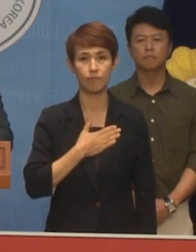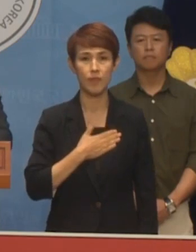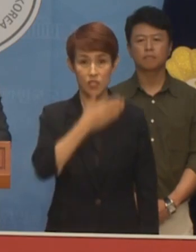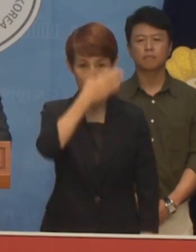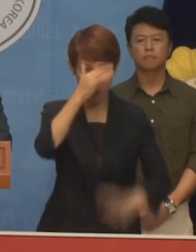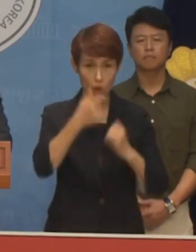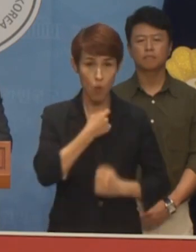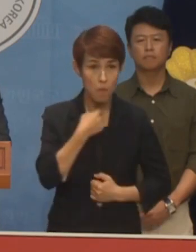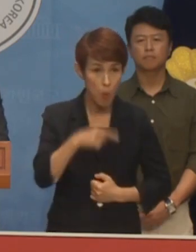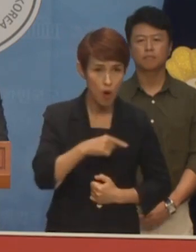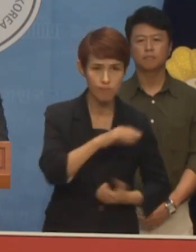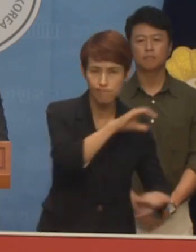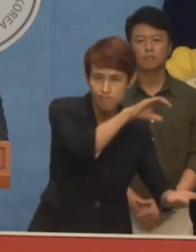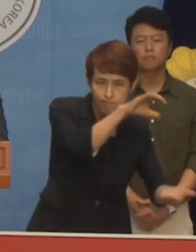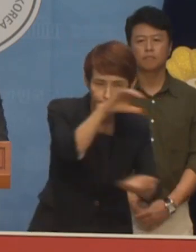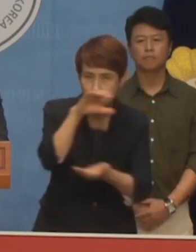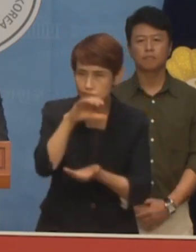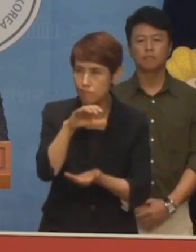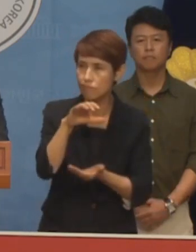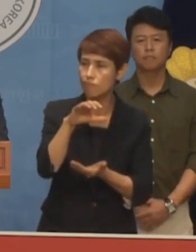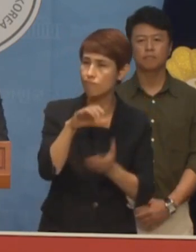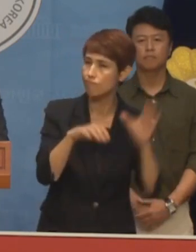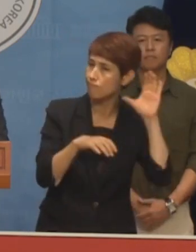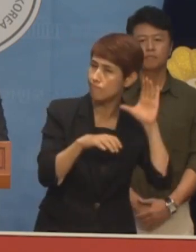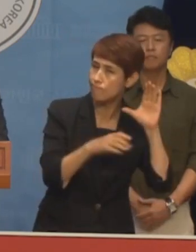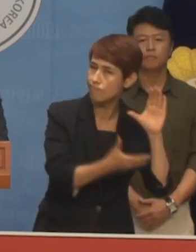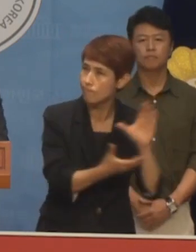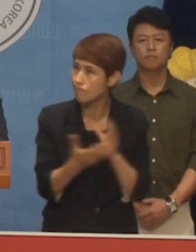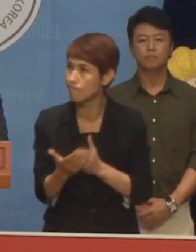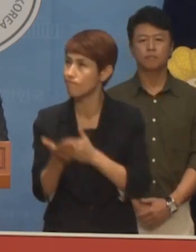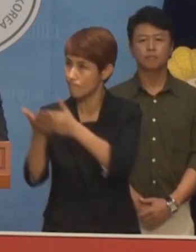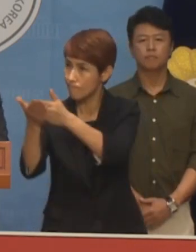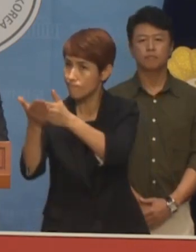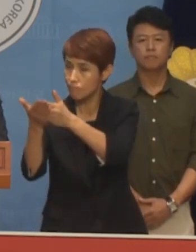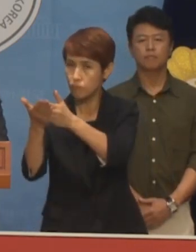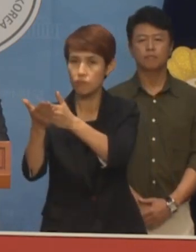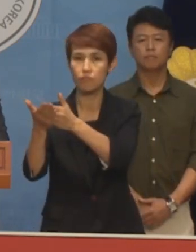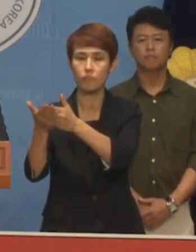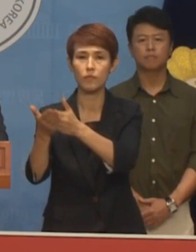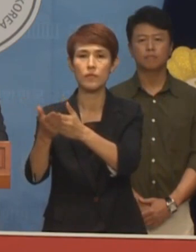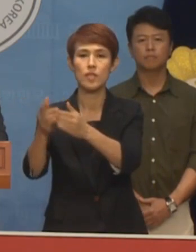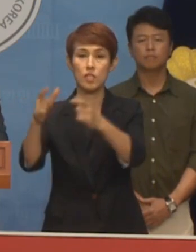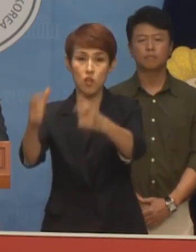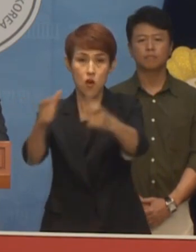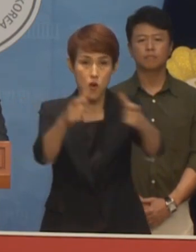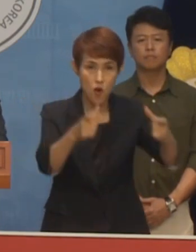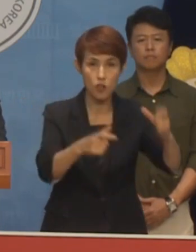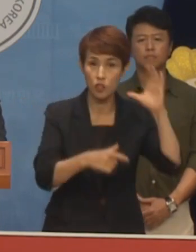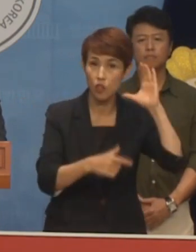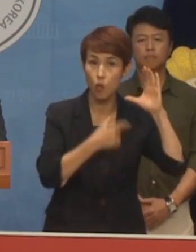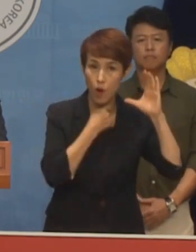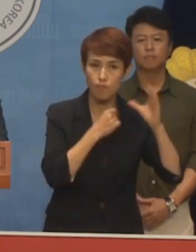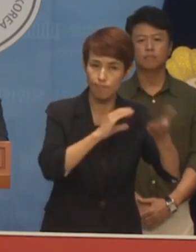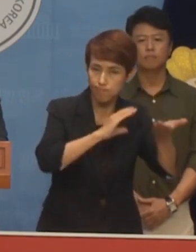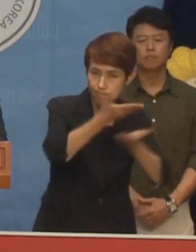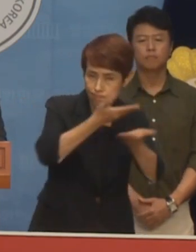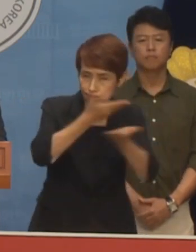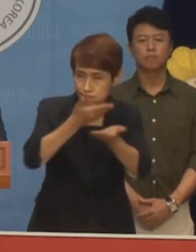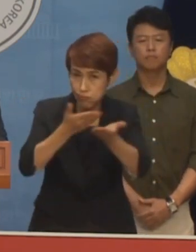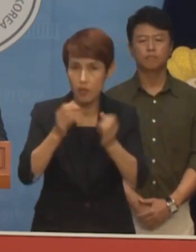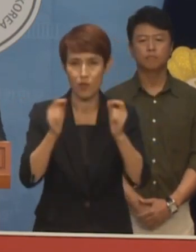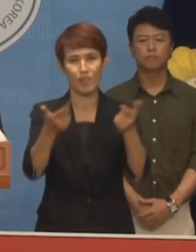청년의 목소리를 대변할 수 있는 청년당원이 지도부에 입성하여 각 지역의 청년들과 소통 창구를 만들 수 있게 기회를